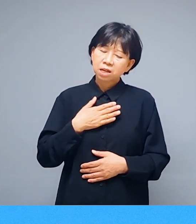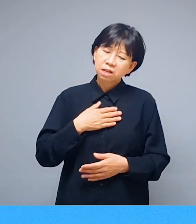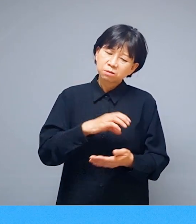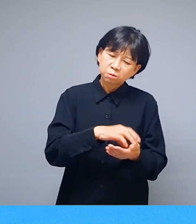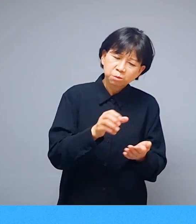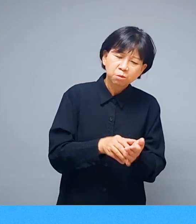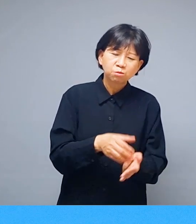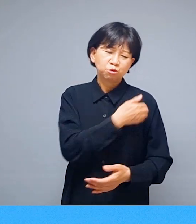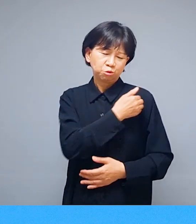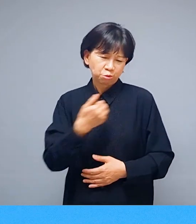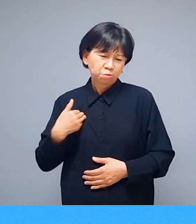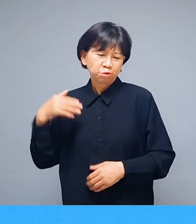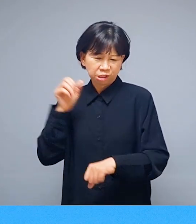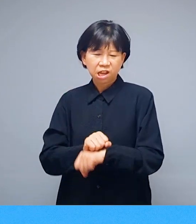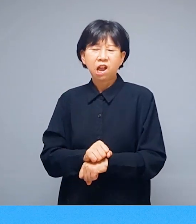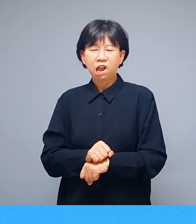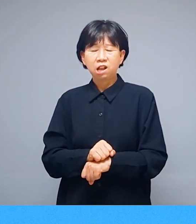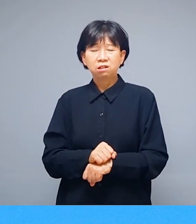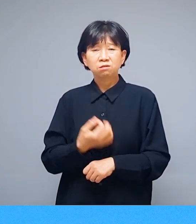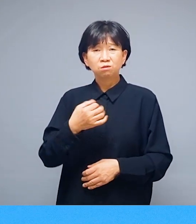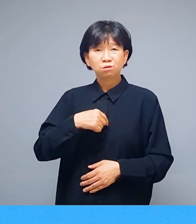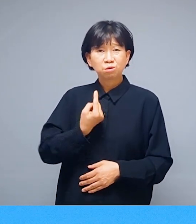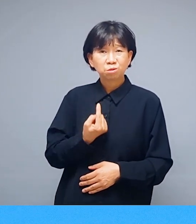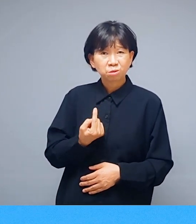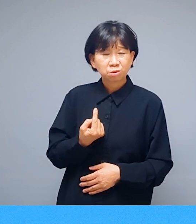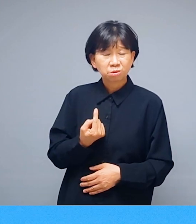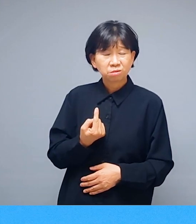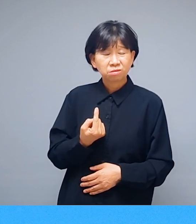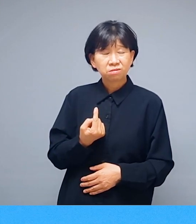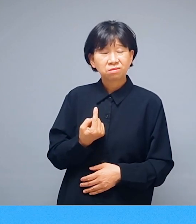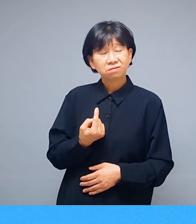정도만 해도 잘하는 거지.